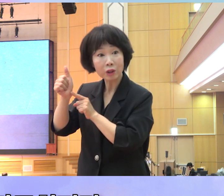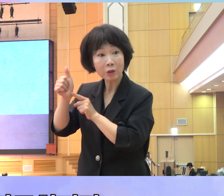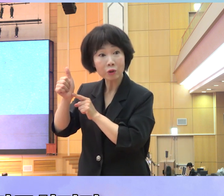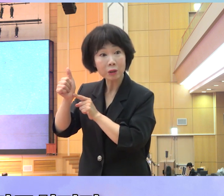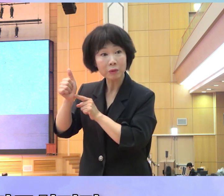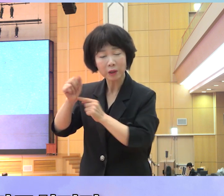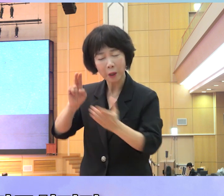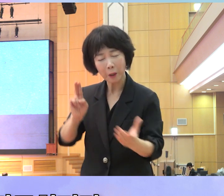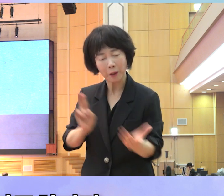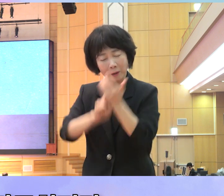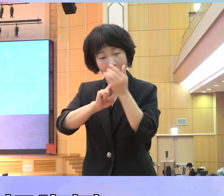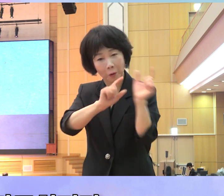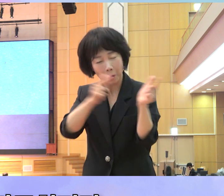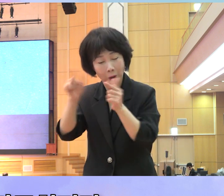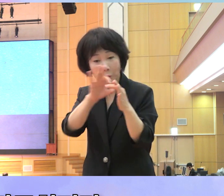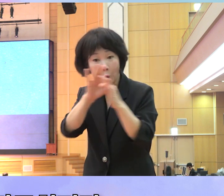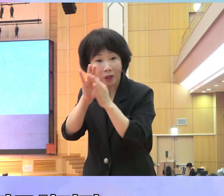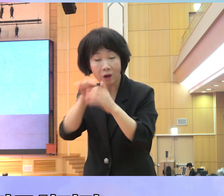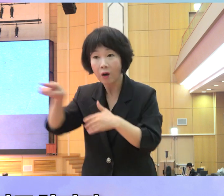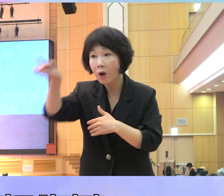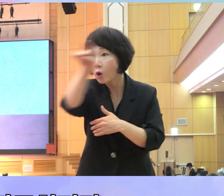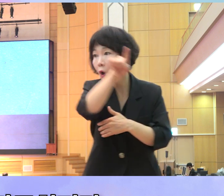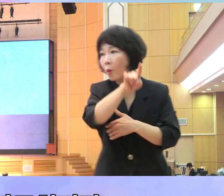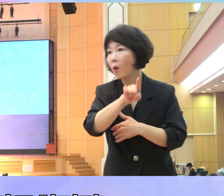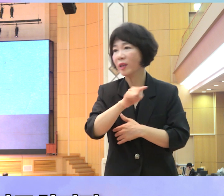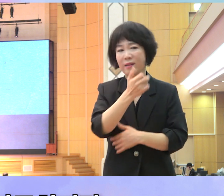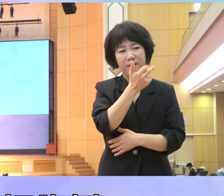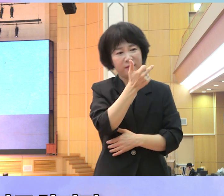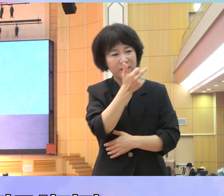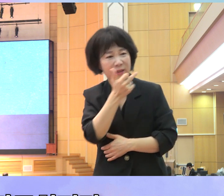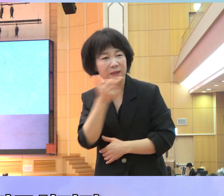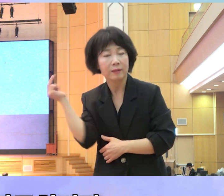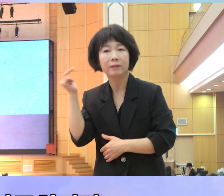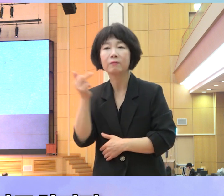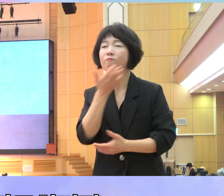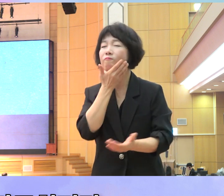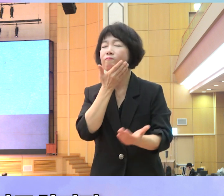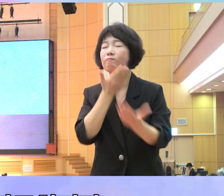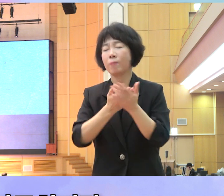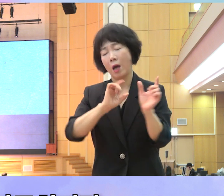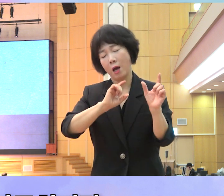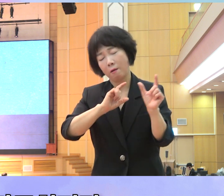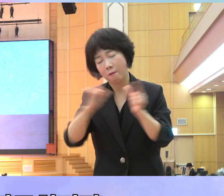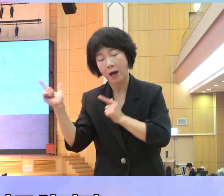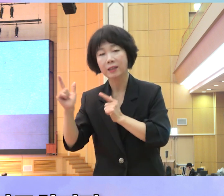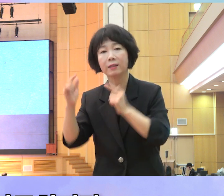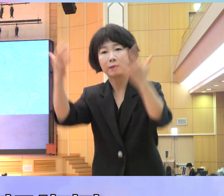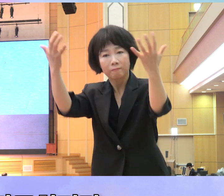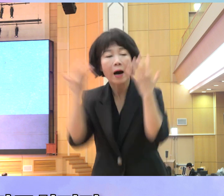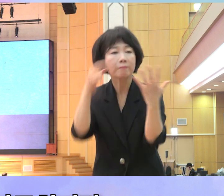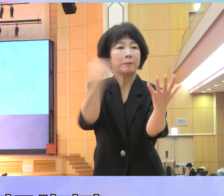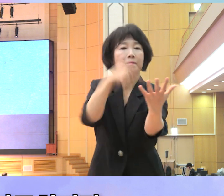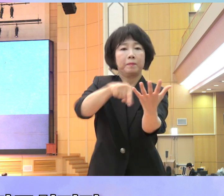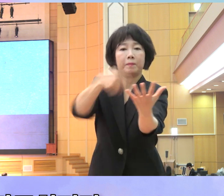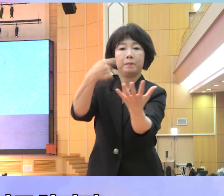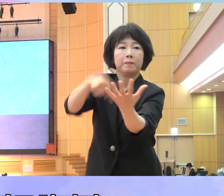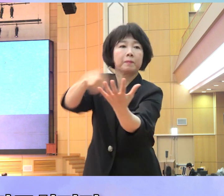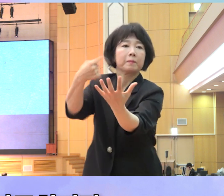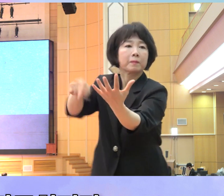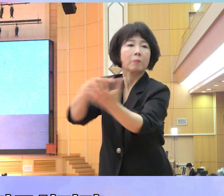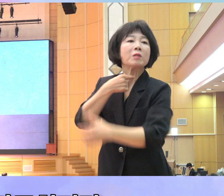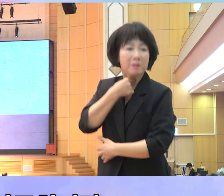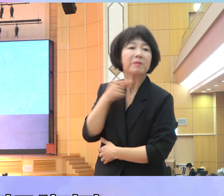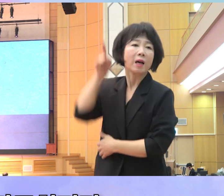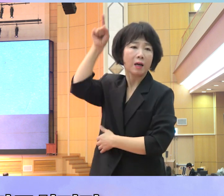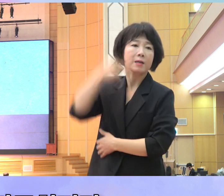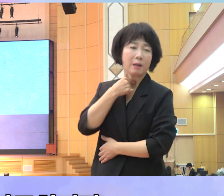그 과정들을 통해서 우리에게 어마어마하게 중요한 여러 가지 것들을 가르치고 계십니다. 오늘 그것을